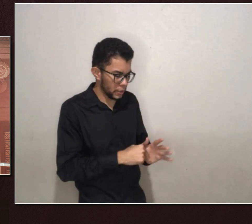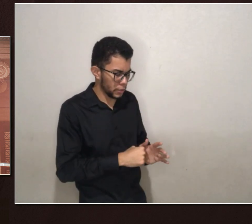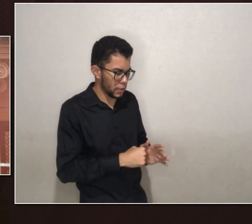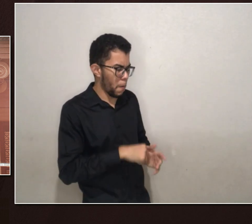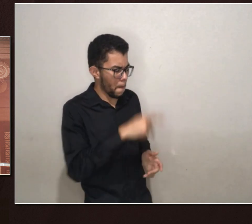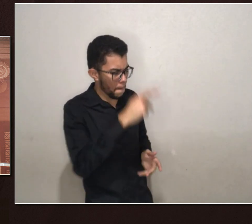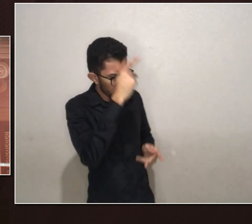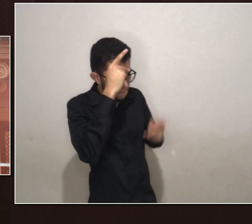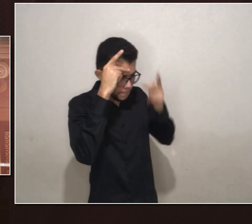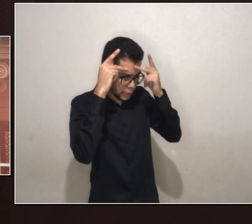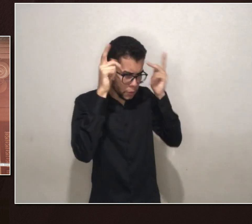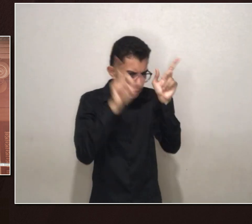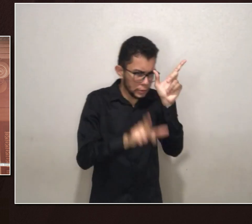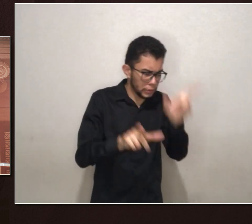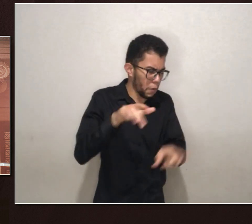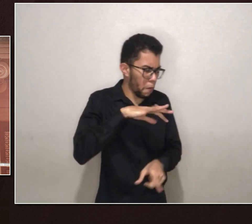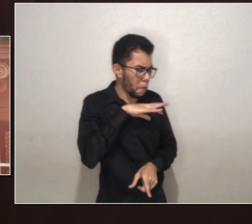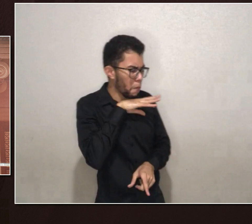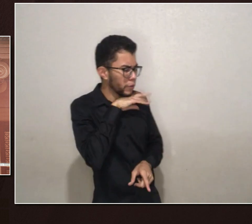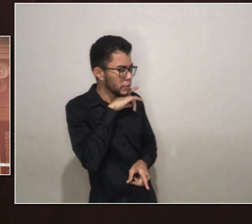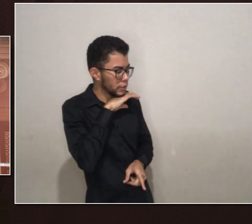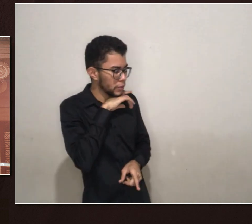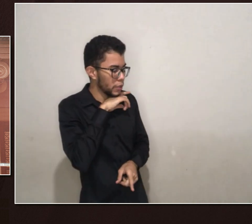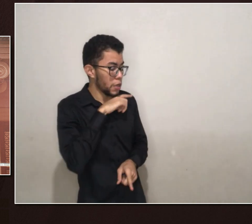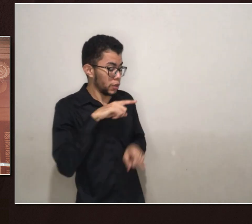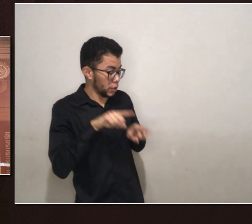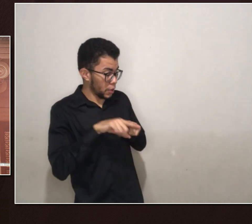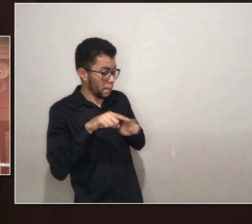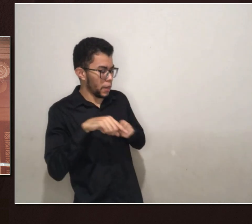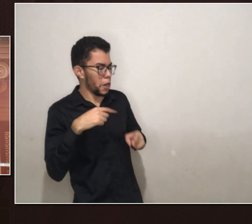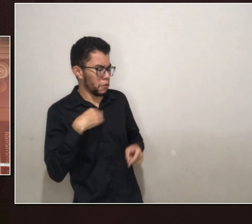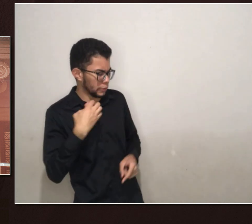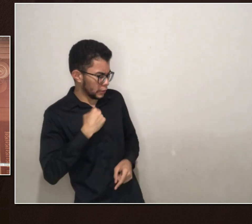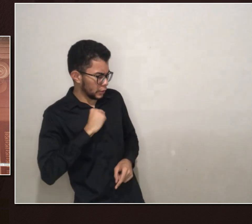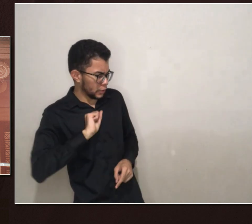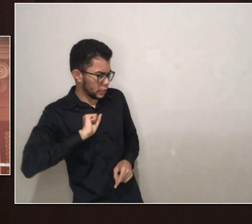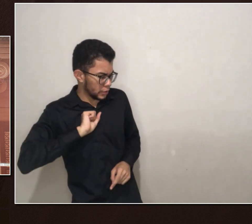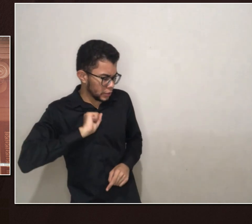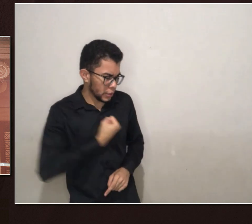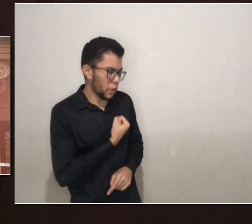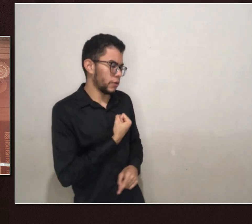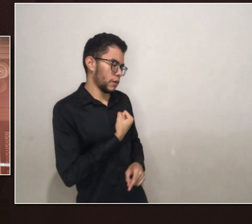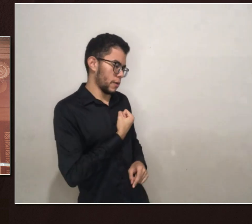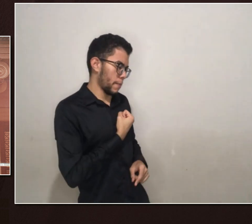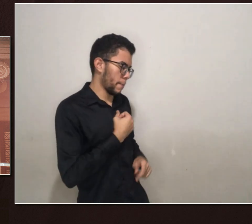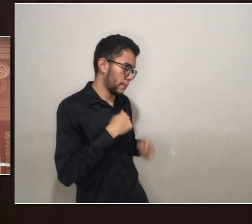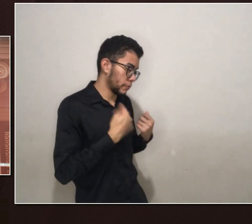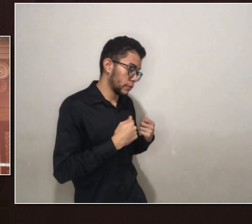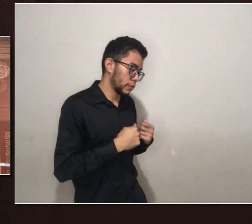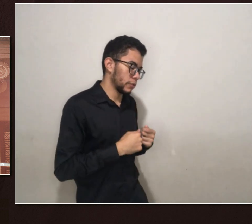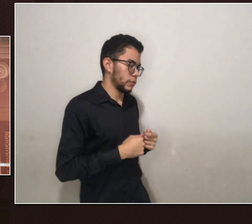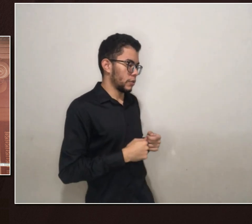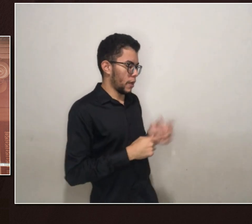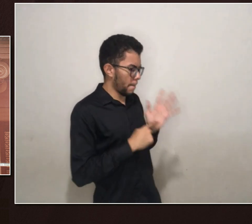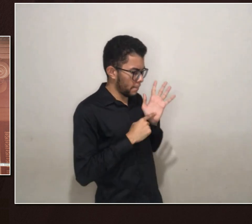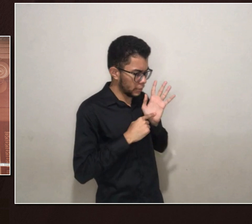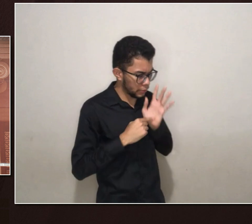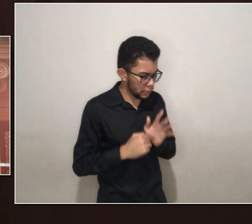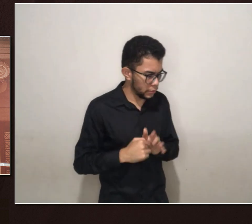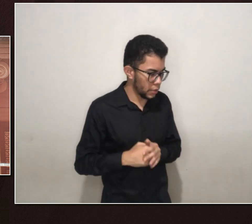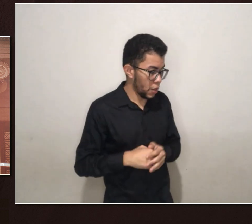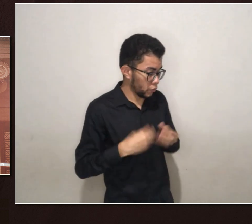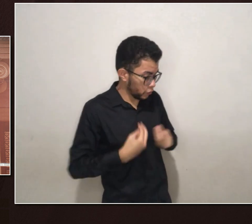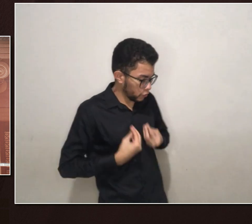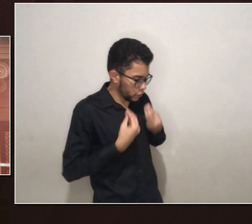tem ouvidos, ouça o que o Espírito diz às igrejas. Ao vencedor, dá-lhe-ei que se